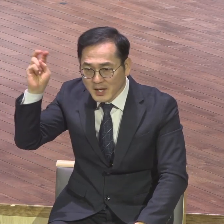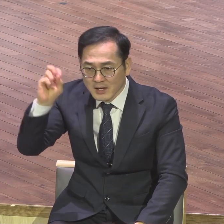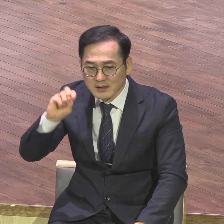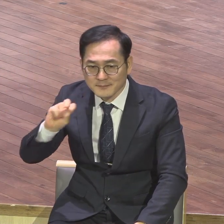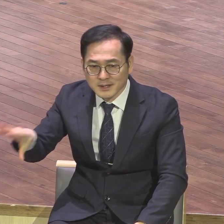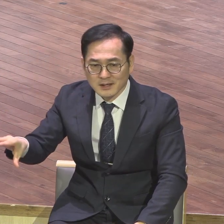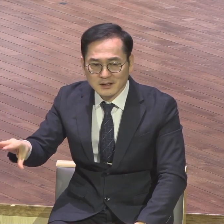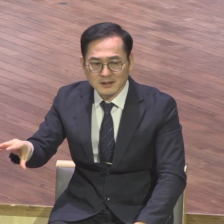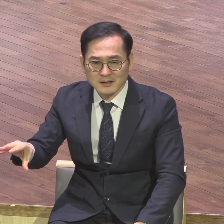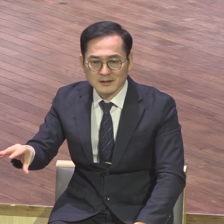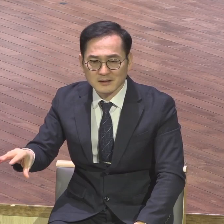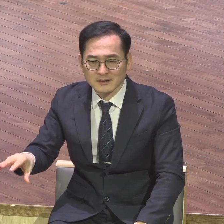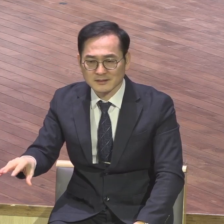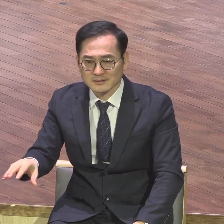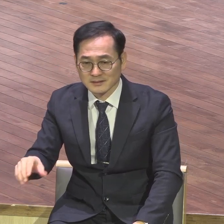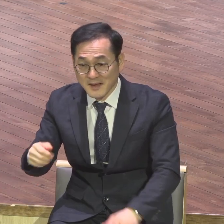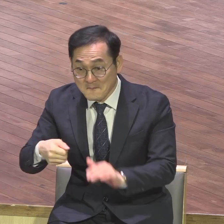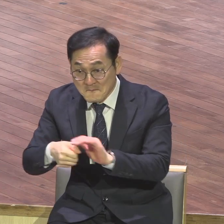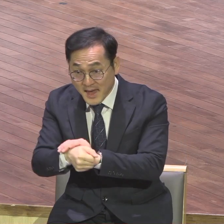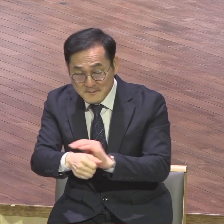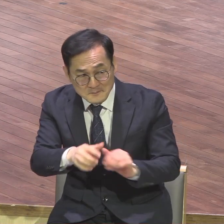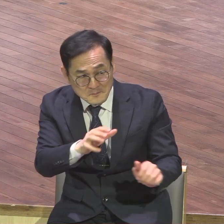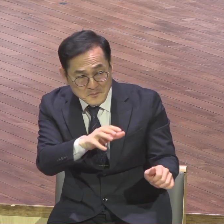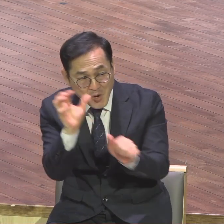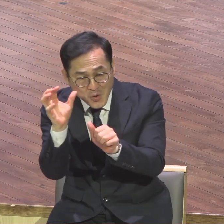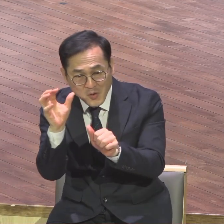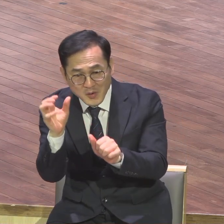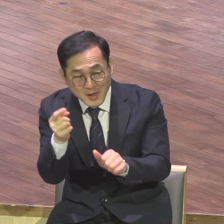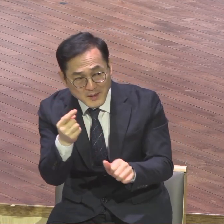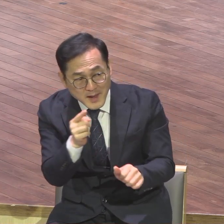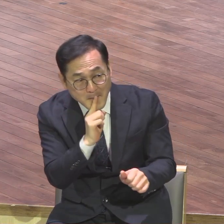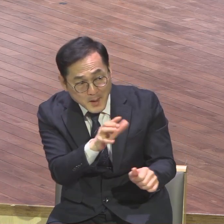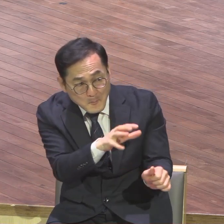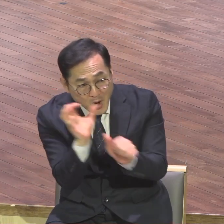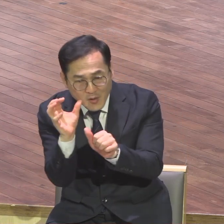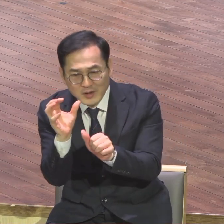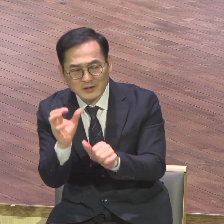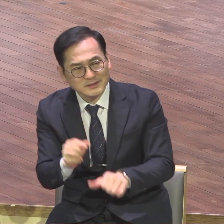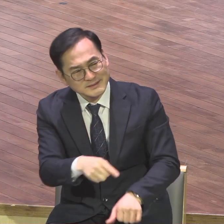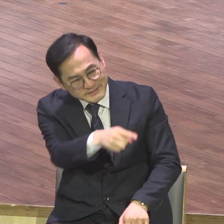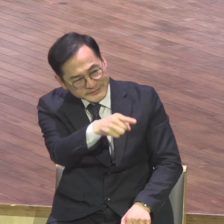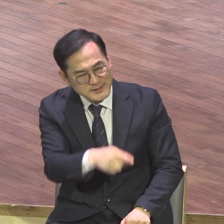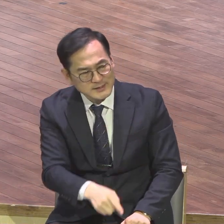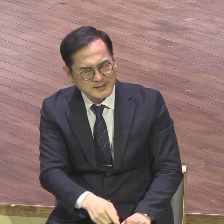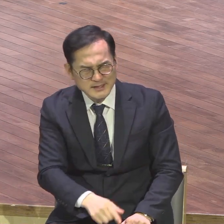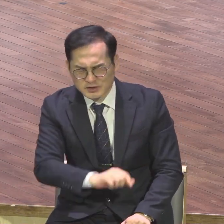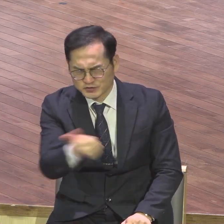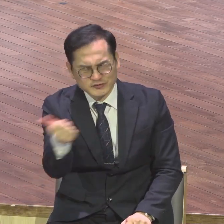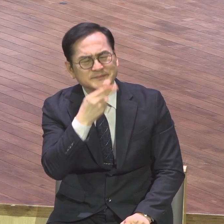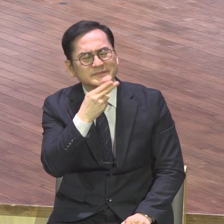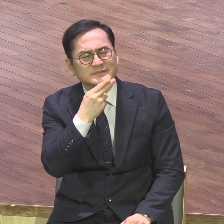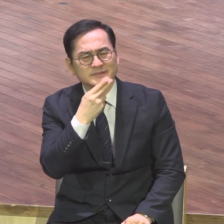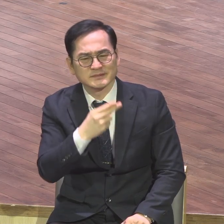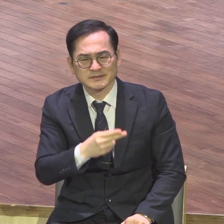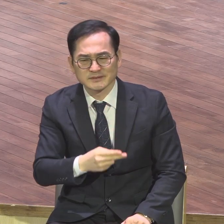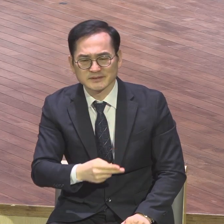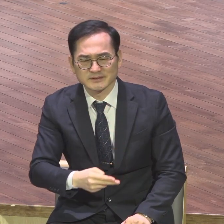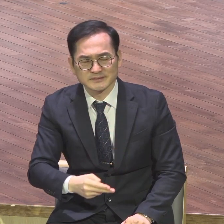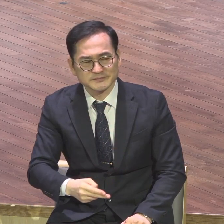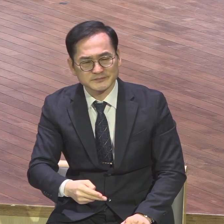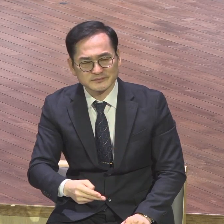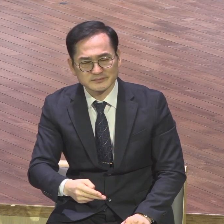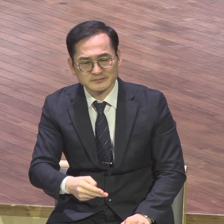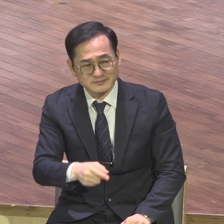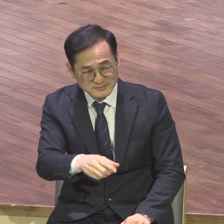라고 그렇게 이제 바뀌었습니다. 그러니까 뱀이 여자에게 뭐랍니까? 너희가 결코 죽지 아니하리라.